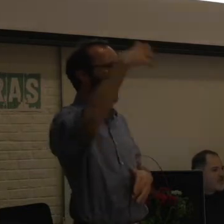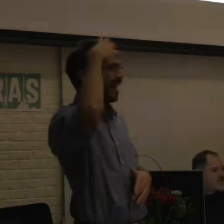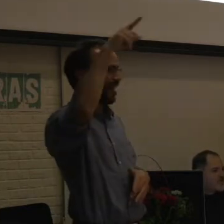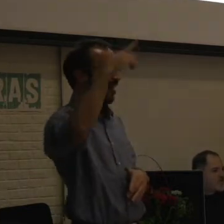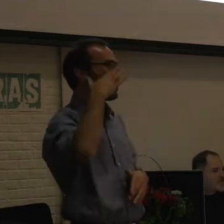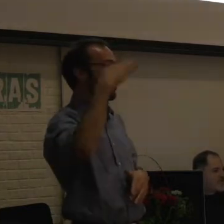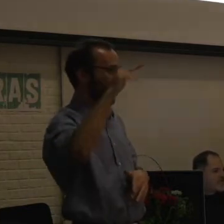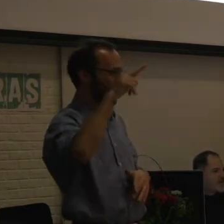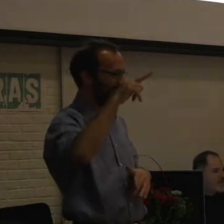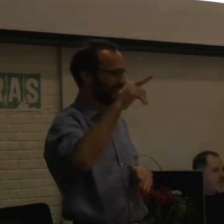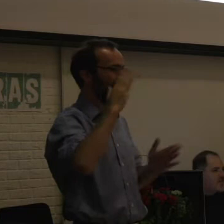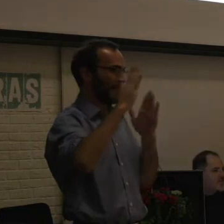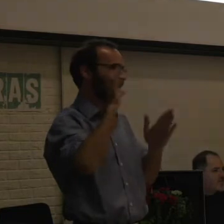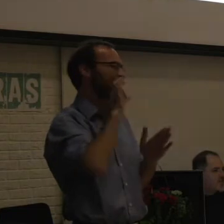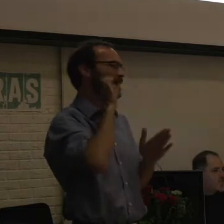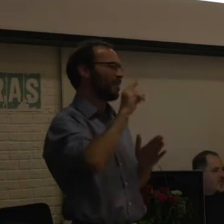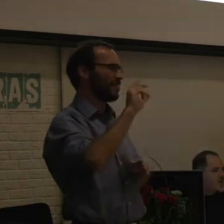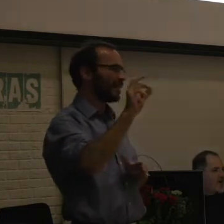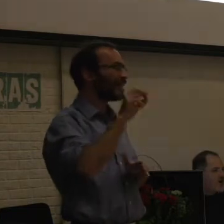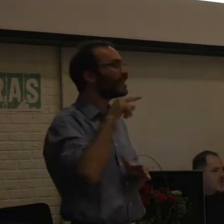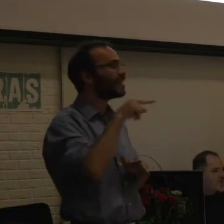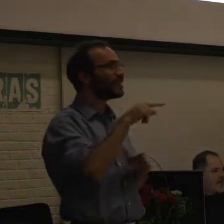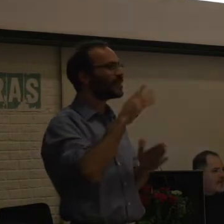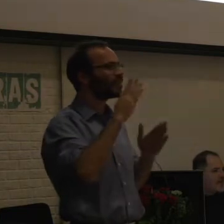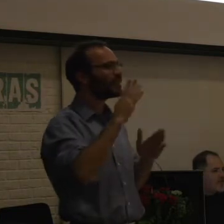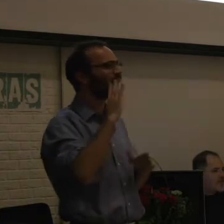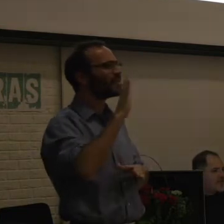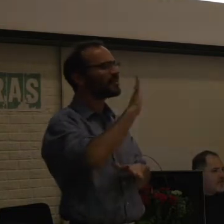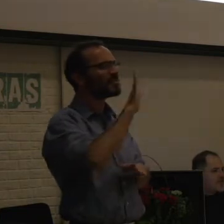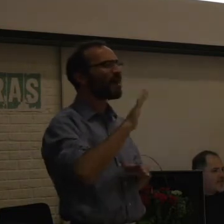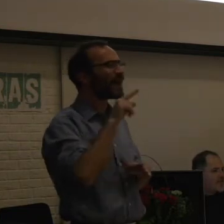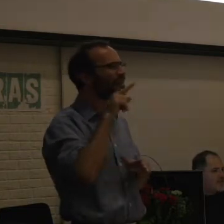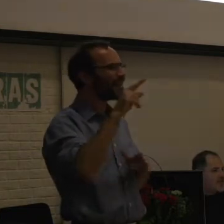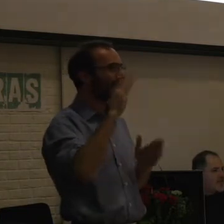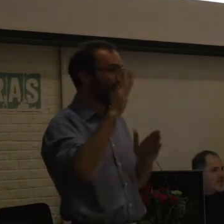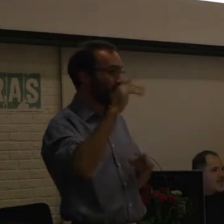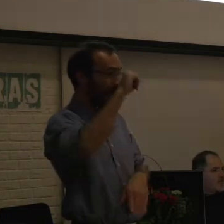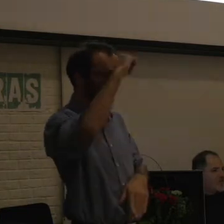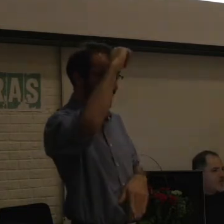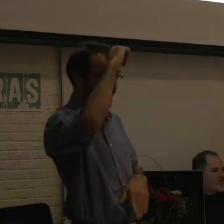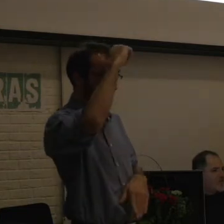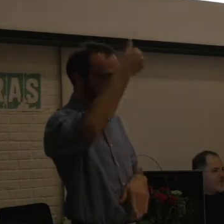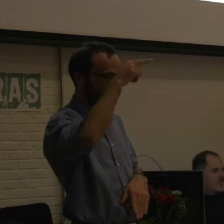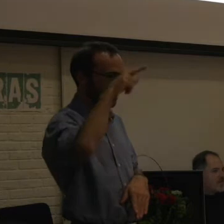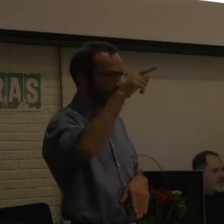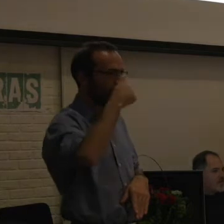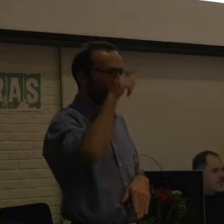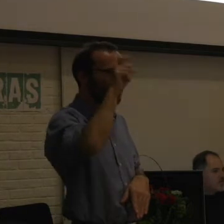historia muy curiosa, y es que parece ser que surge un Cagliostro en la India que dice ser el verdadero y que no ha fallecido en